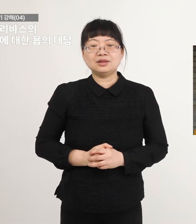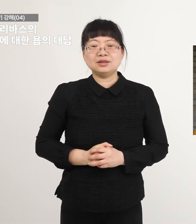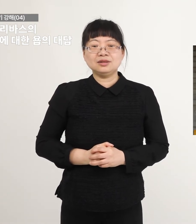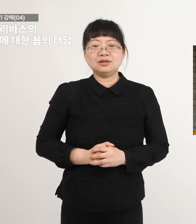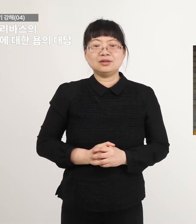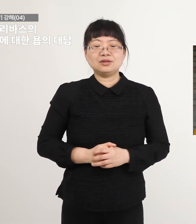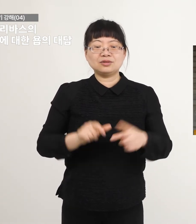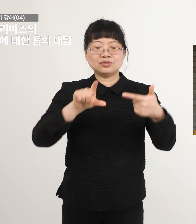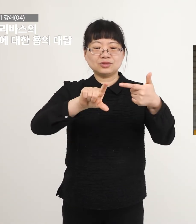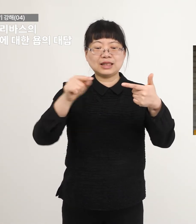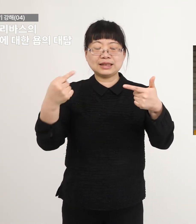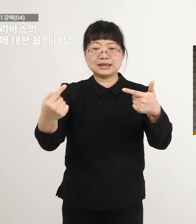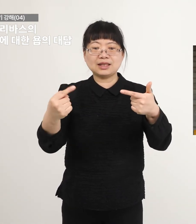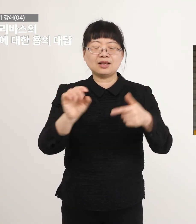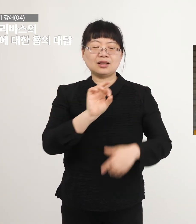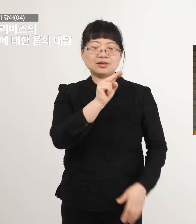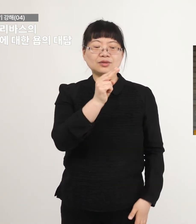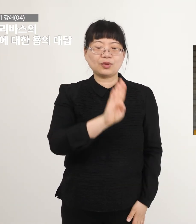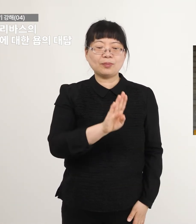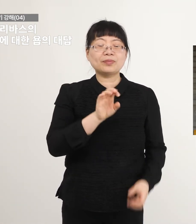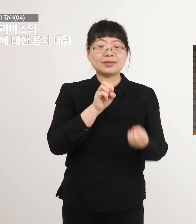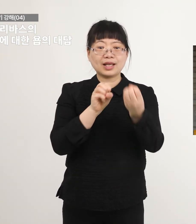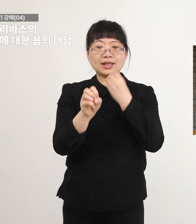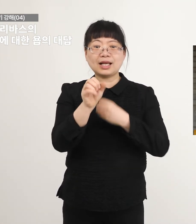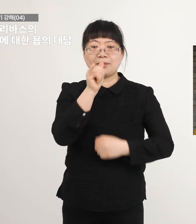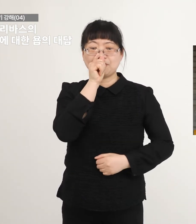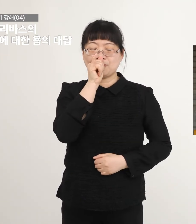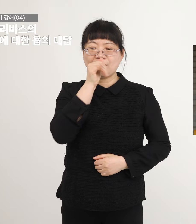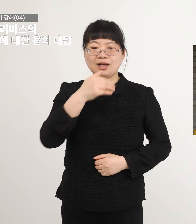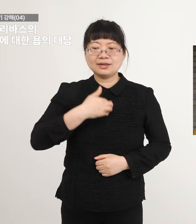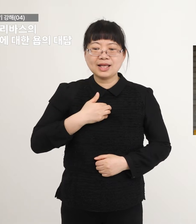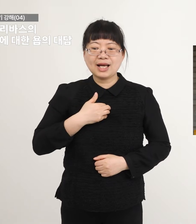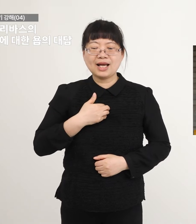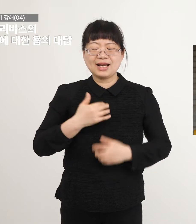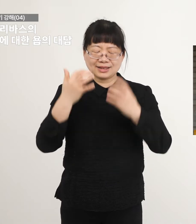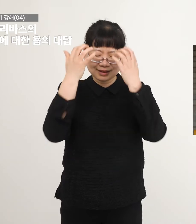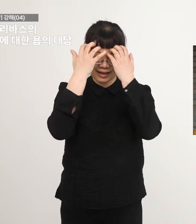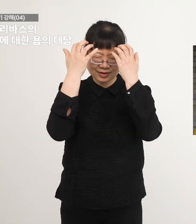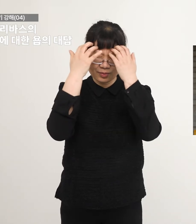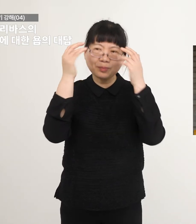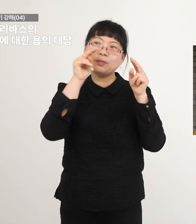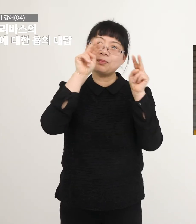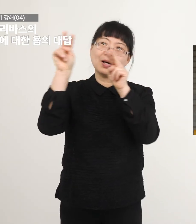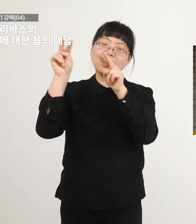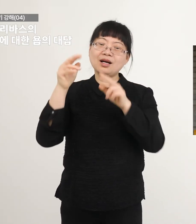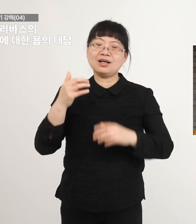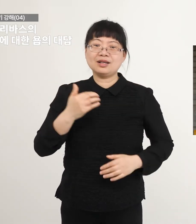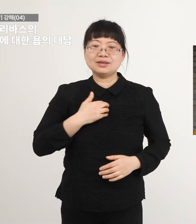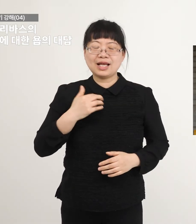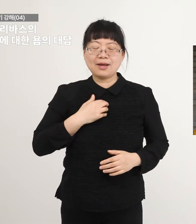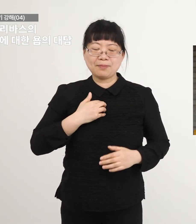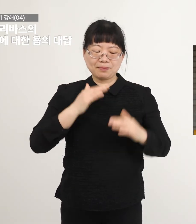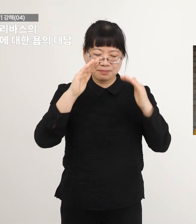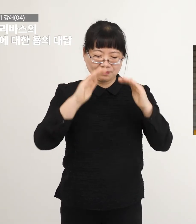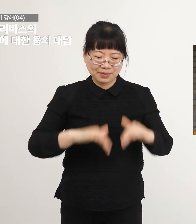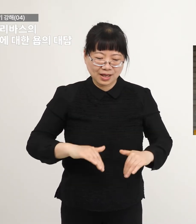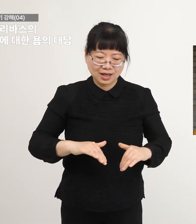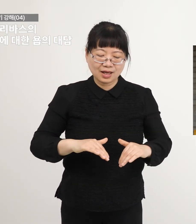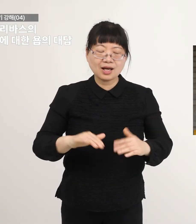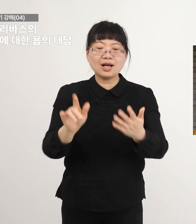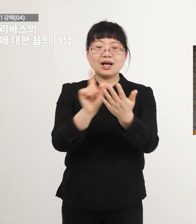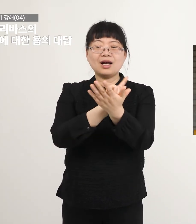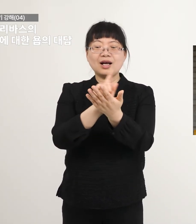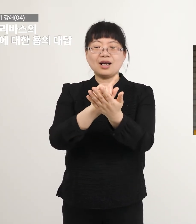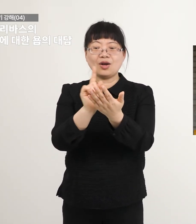6장 1절. 욥이 대답하여 이르되 나의 괴로움을 달아보며 나의 파멸을 저울